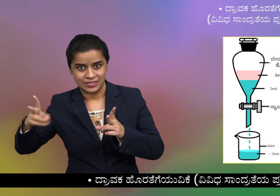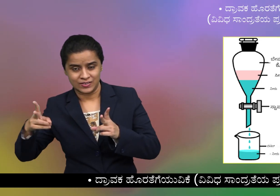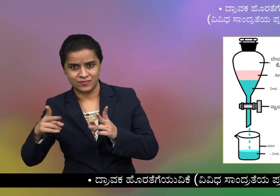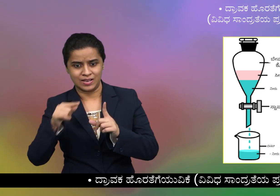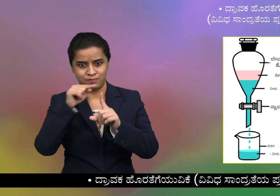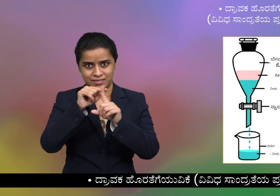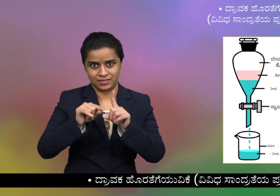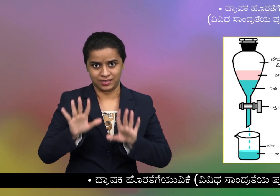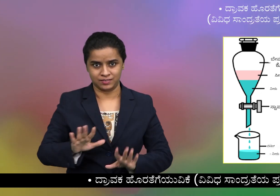ದ್ರವ,